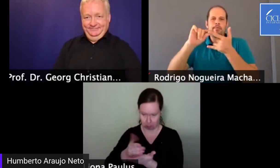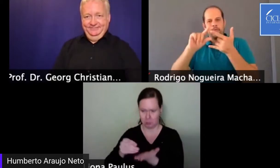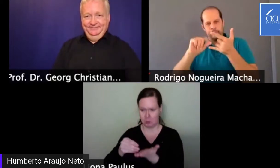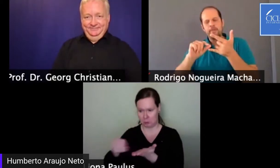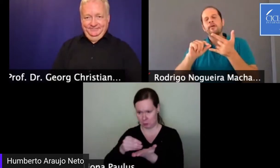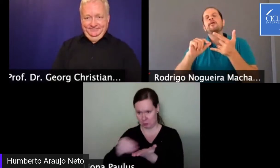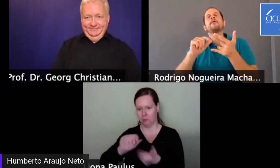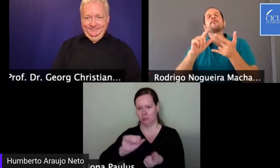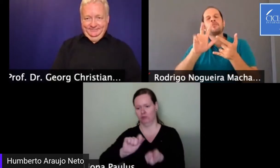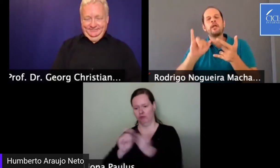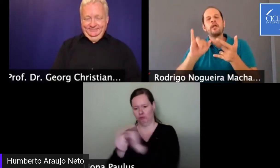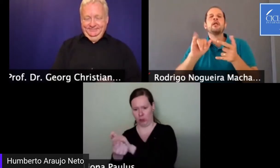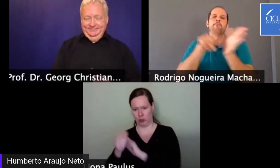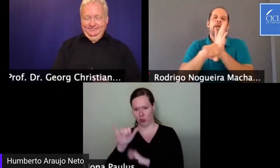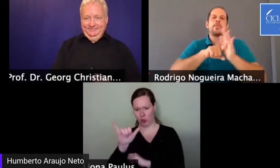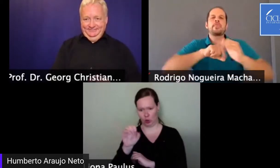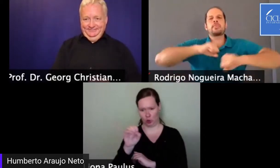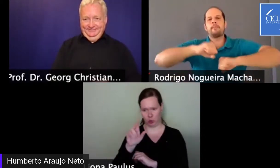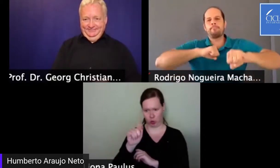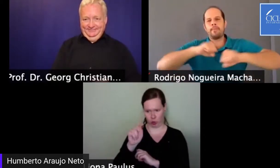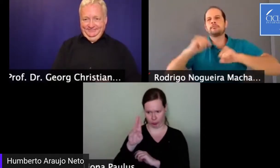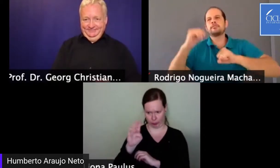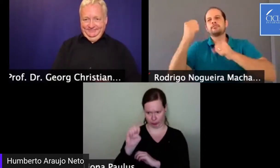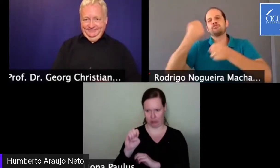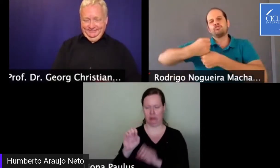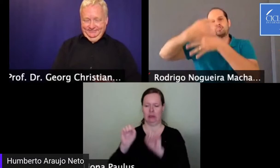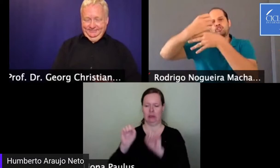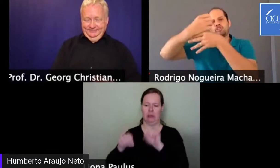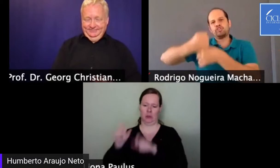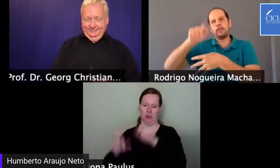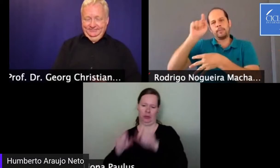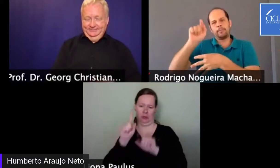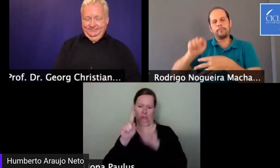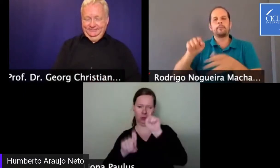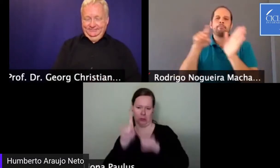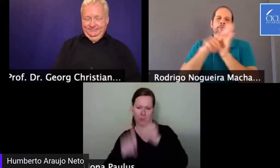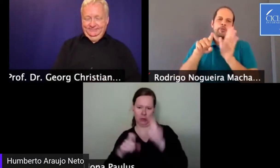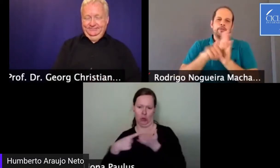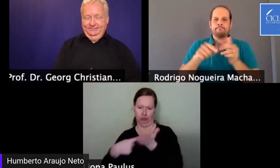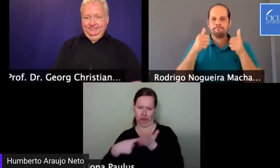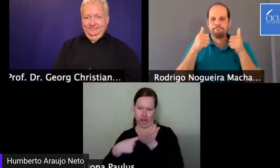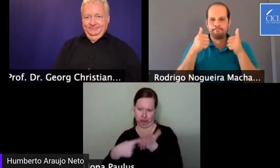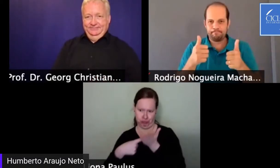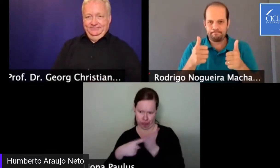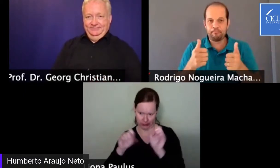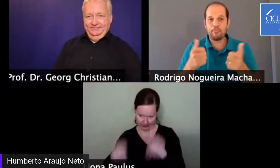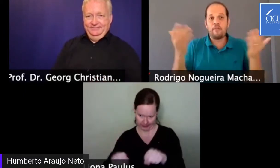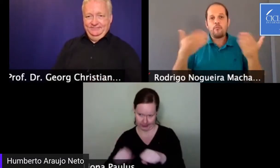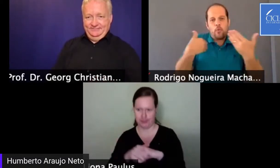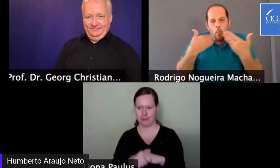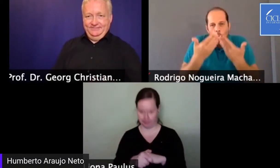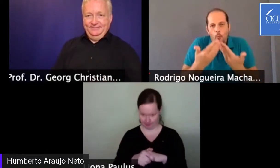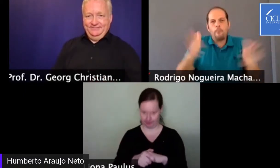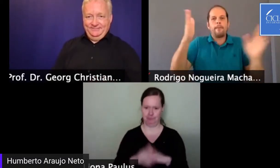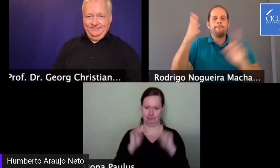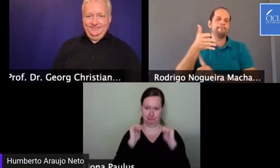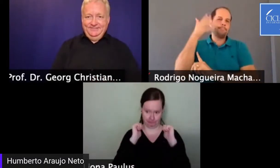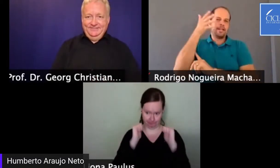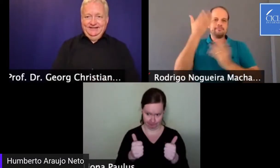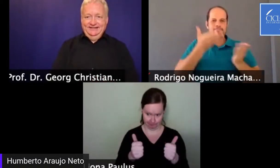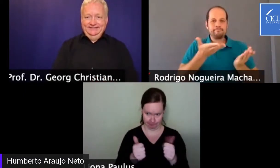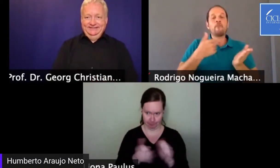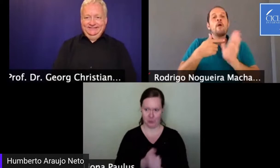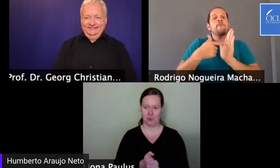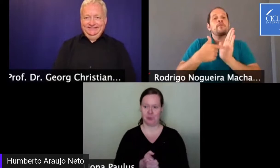para questionamentos que podem ser feitos aqui no chat do YouTube, ok? Bom, podemos começar